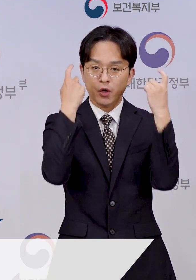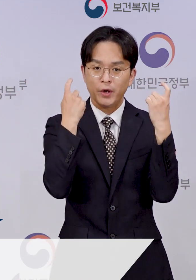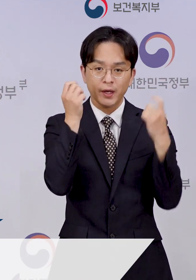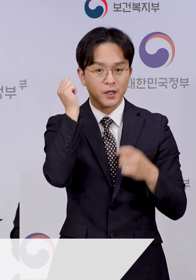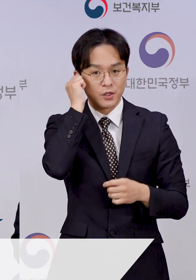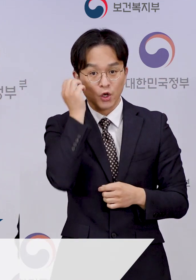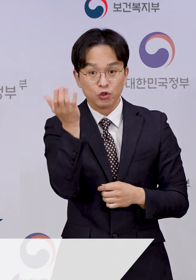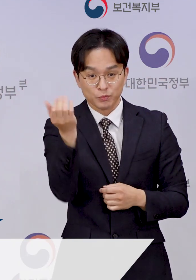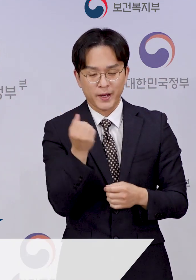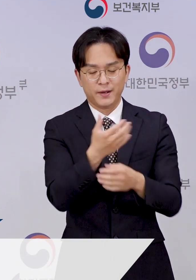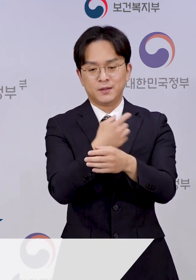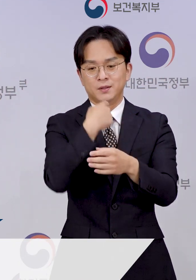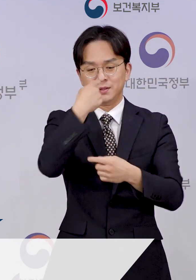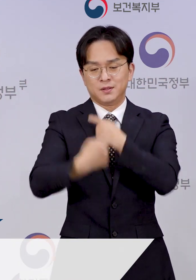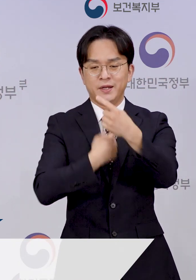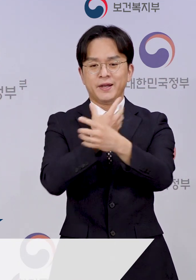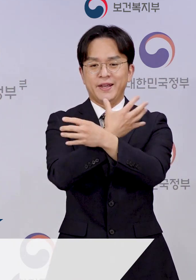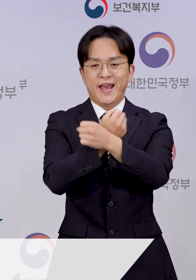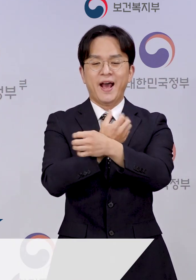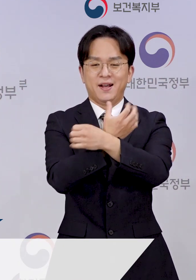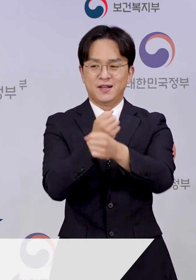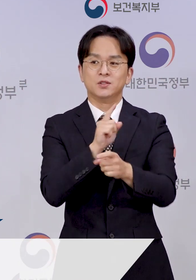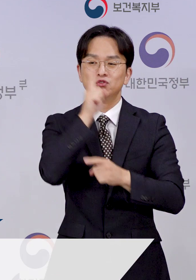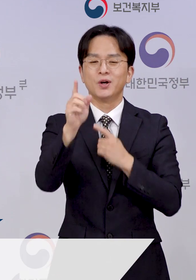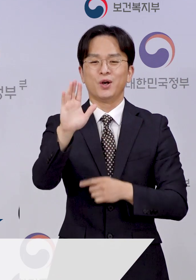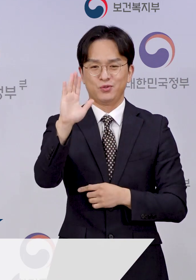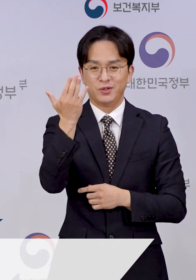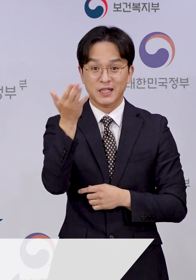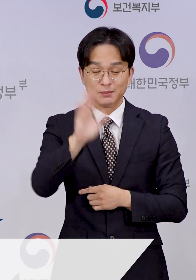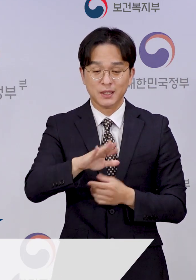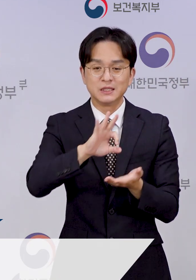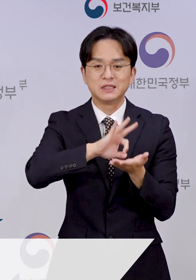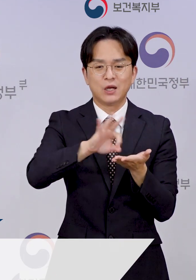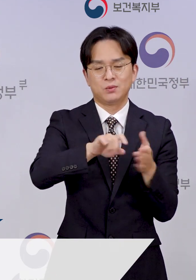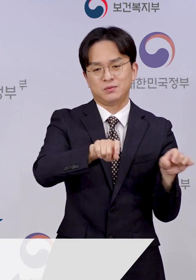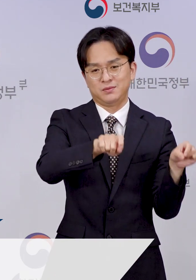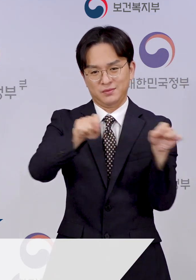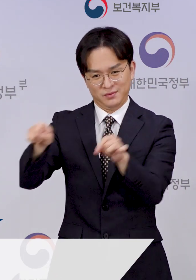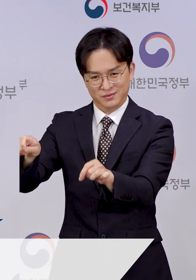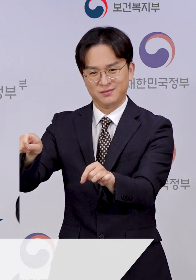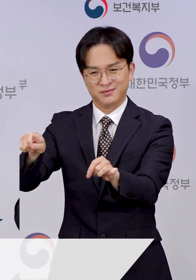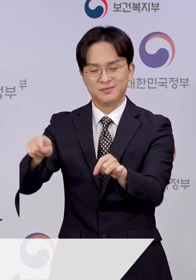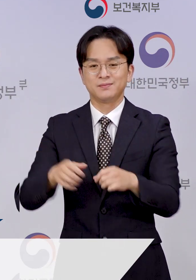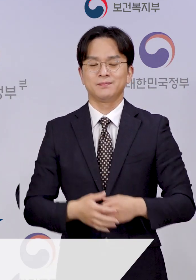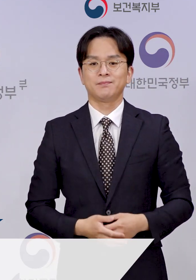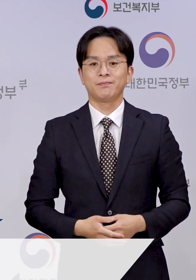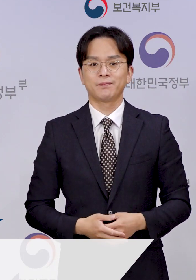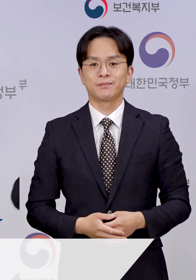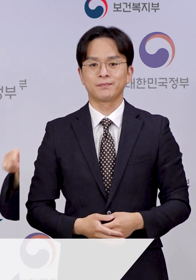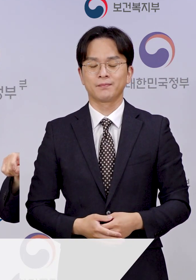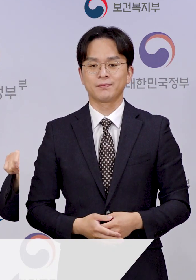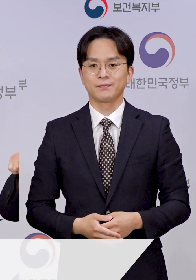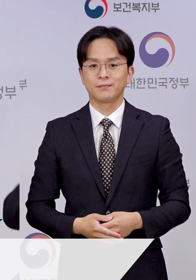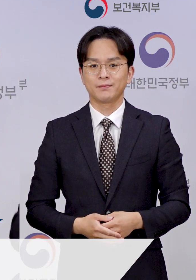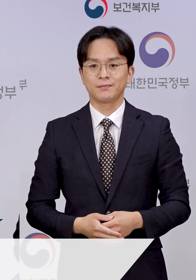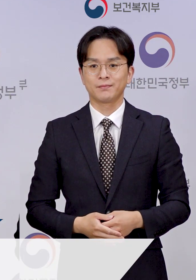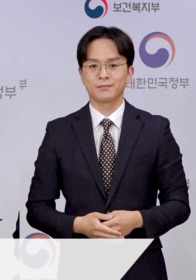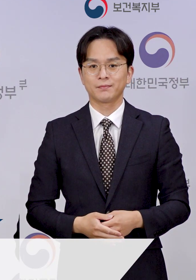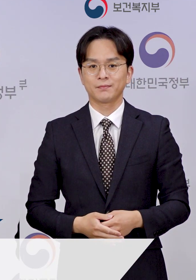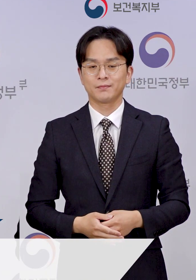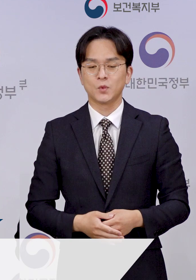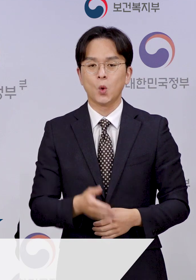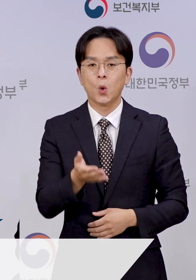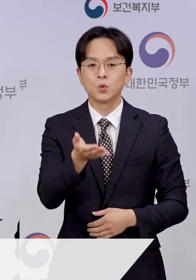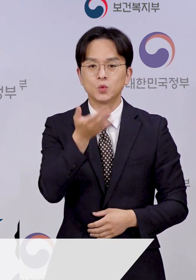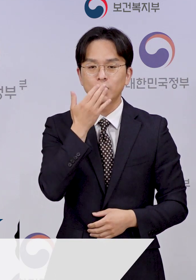여행은 예약을 유지하되 추후 필요시 실사용 기간 조정을 검토할 계획입니다. 8월 14일부터